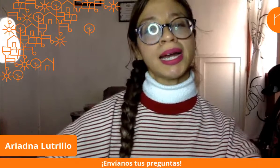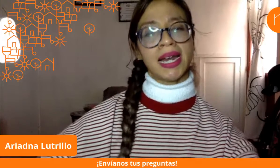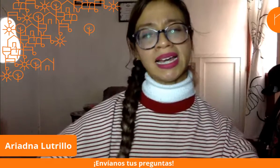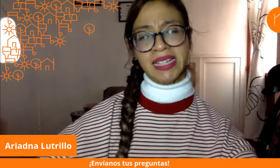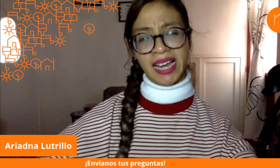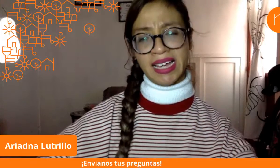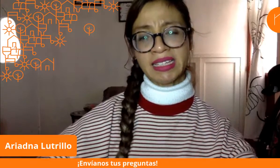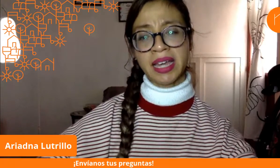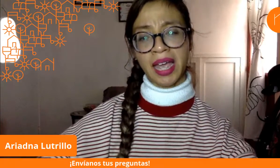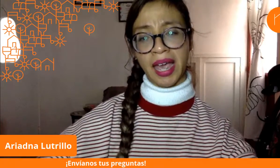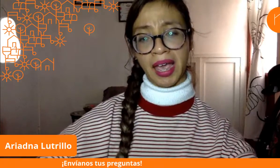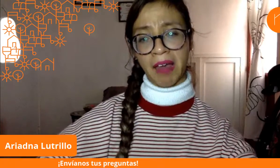Gracias,